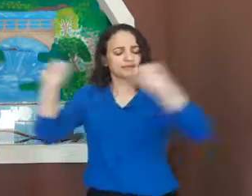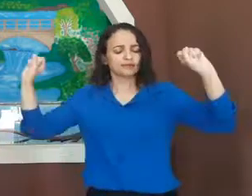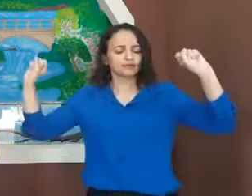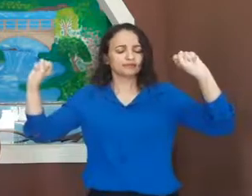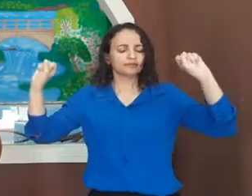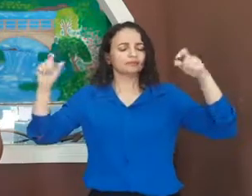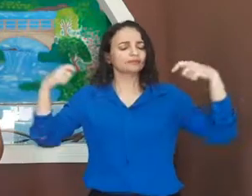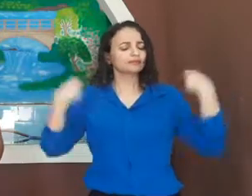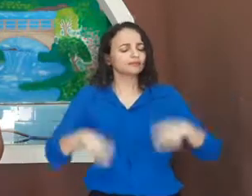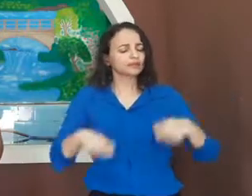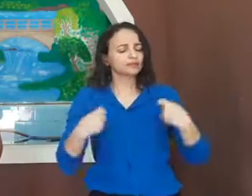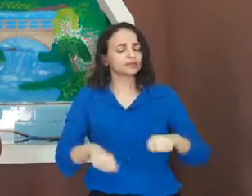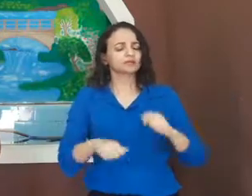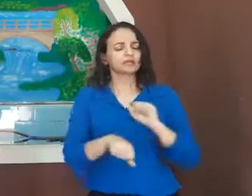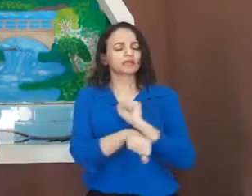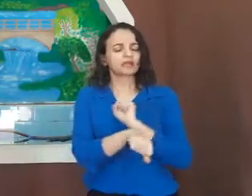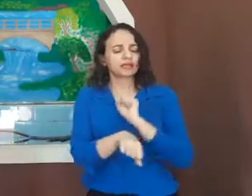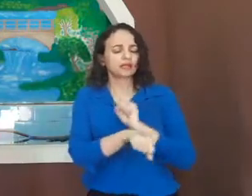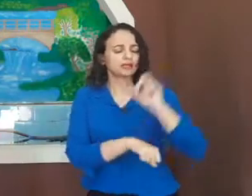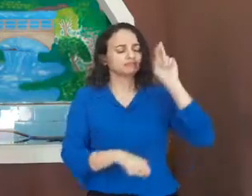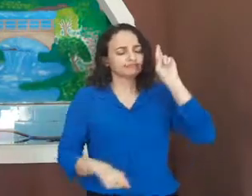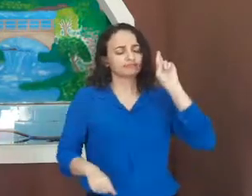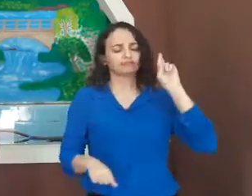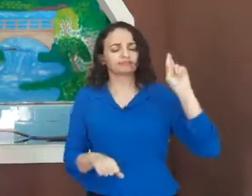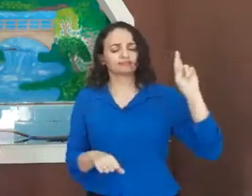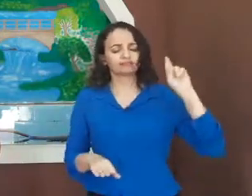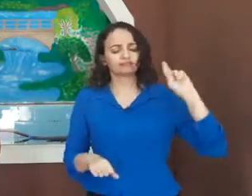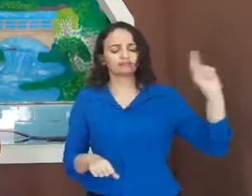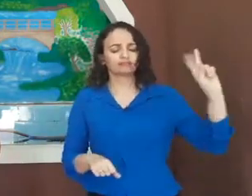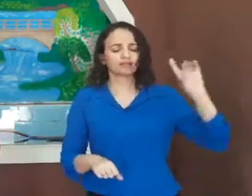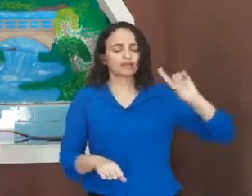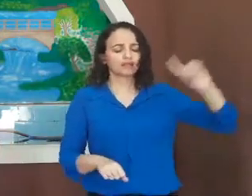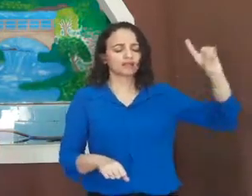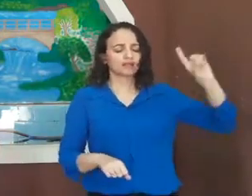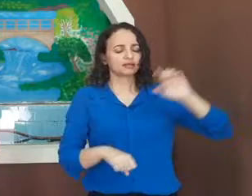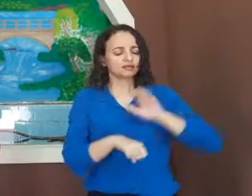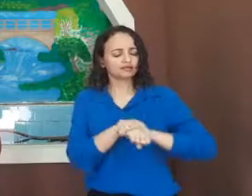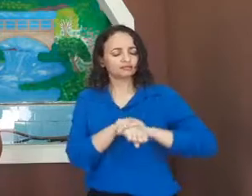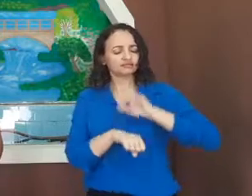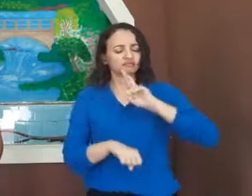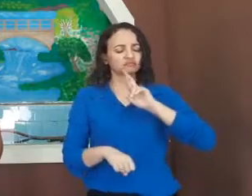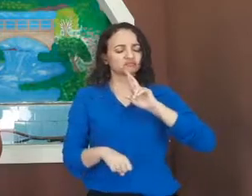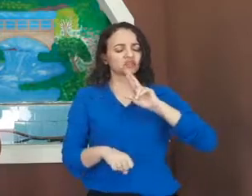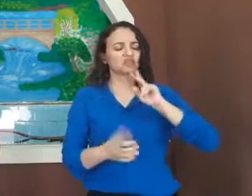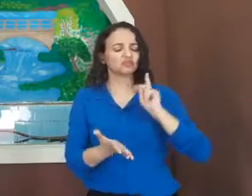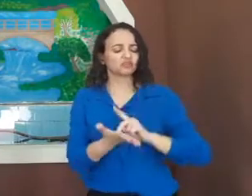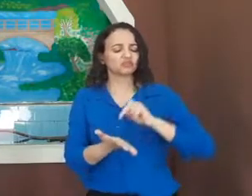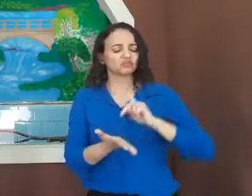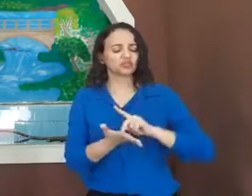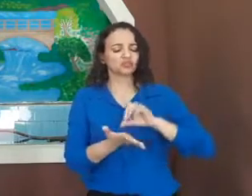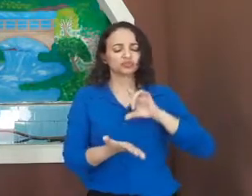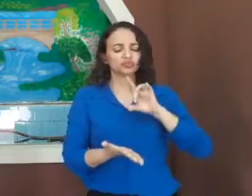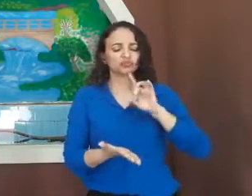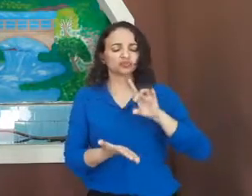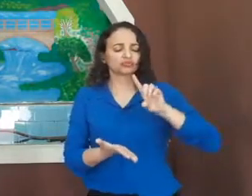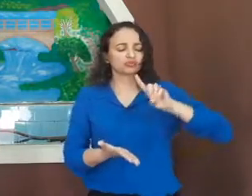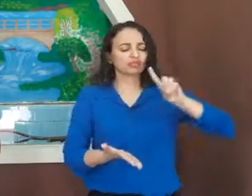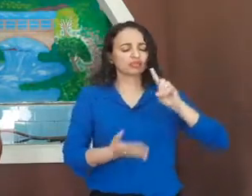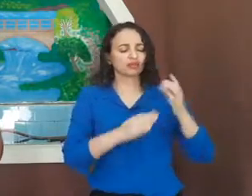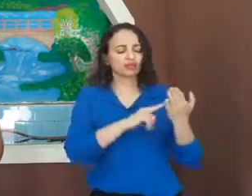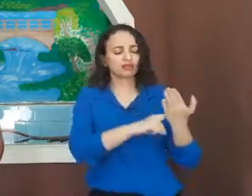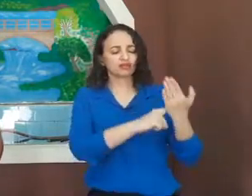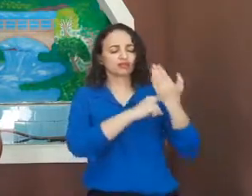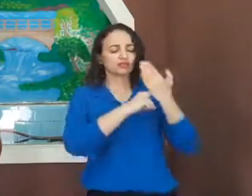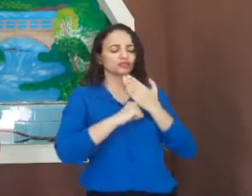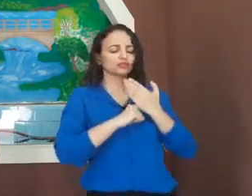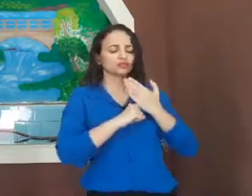precisamos, Pai, de ter esperança em Ti, porque é o Senhor que é o dono da verdade. Somente o Senhor pode nos ajudar a